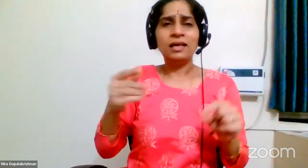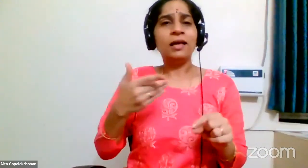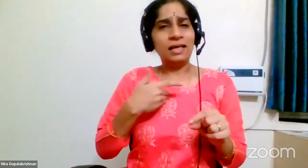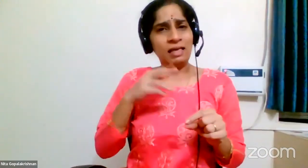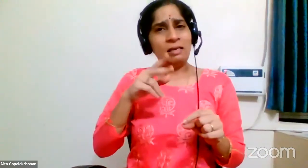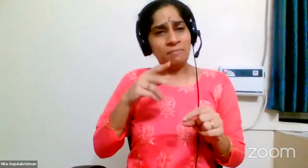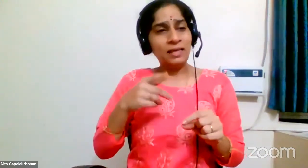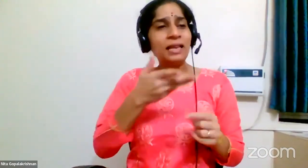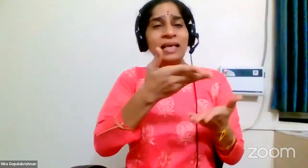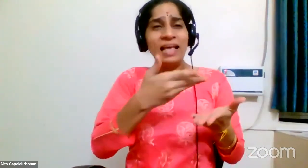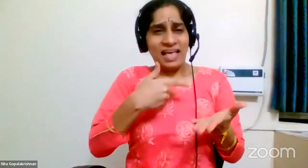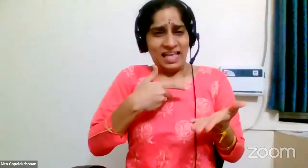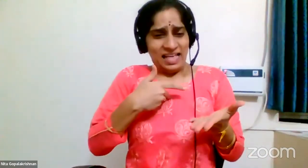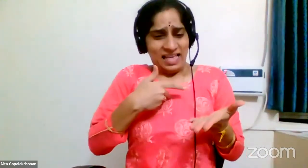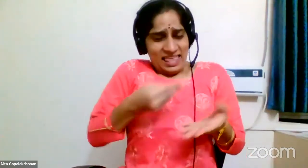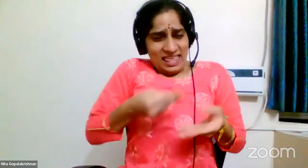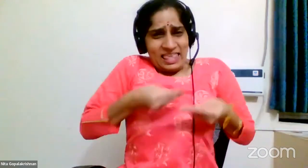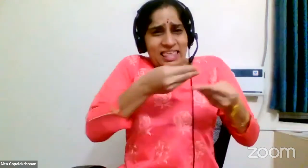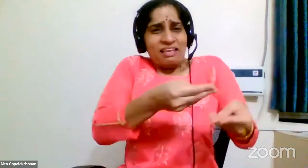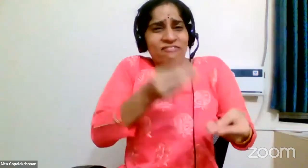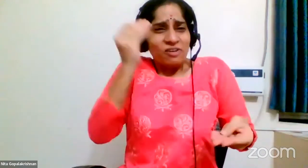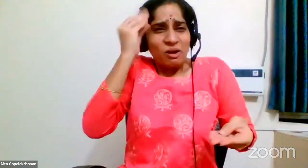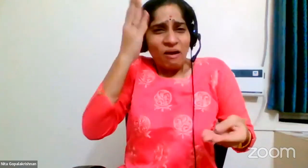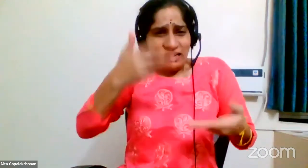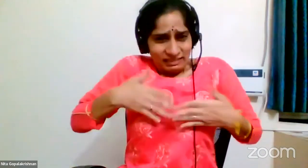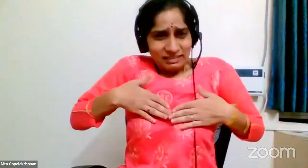अनुगमन कर रहे हैं।